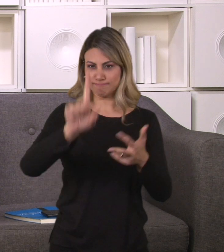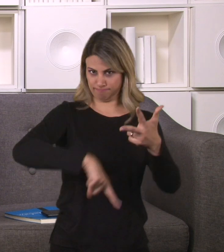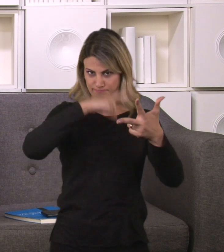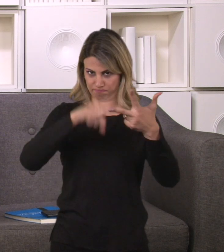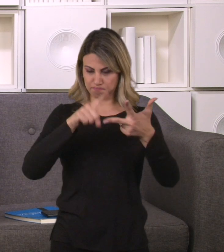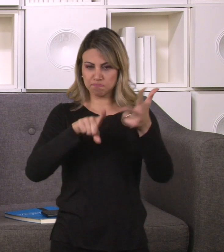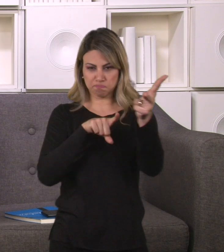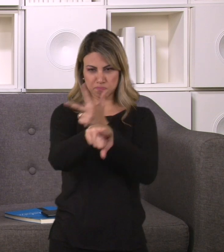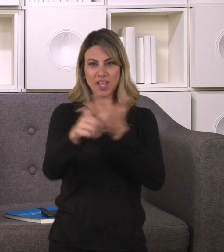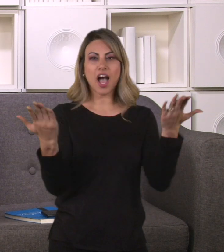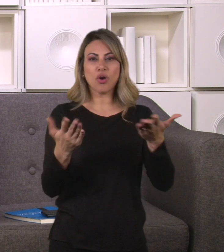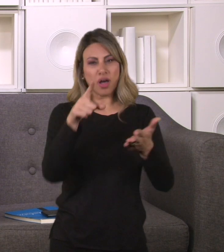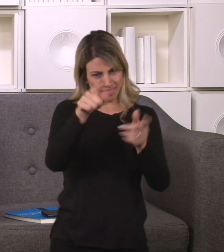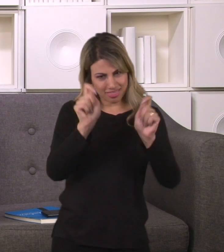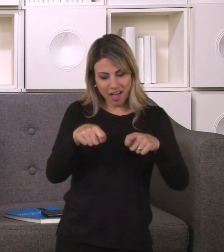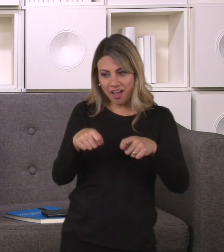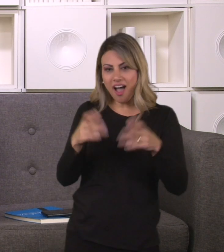contasse, se é que você pode contar,